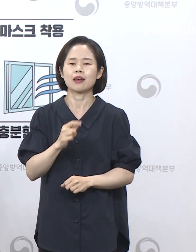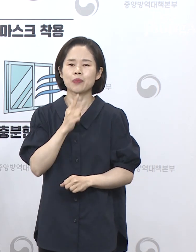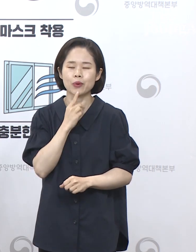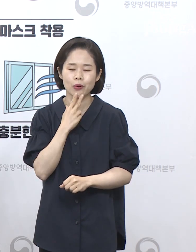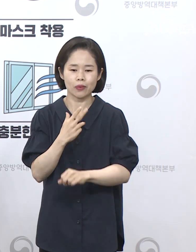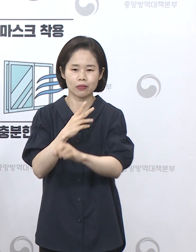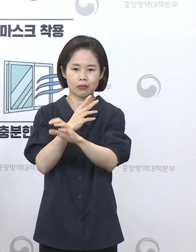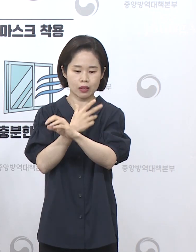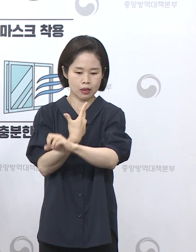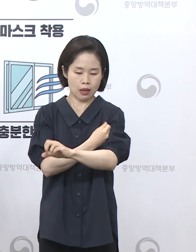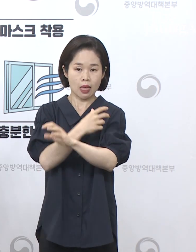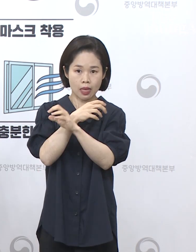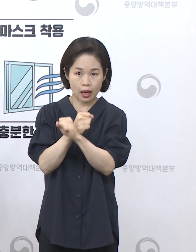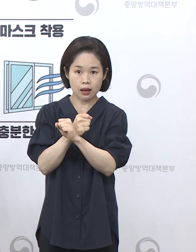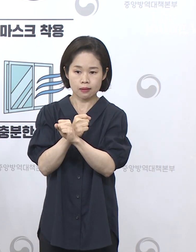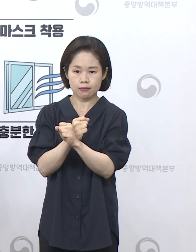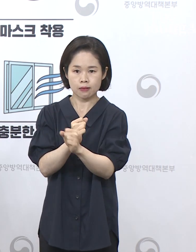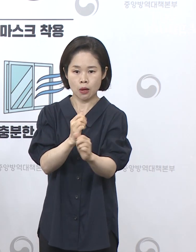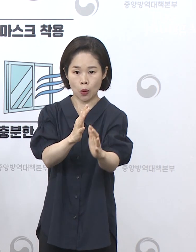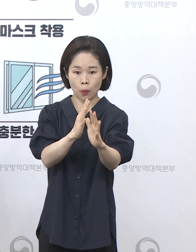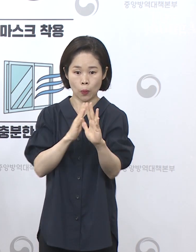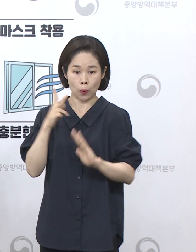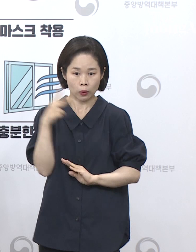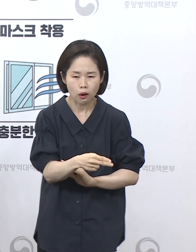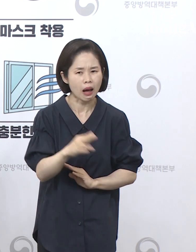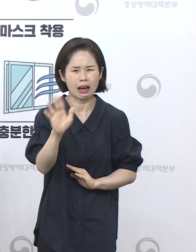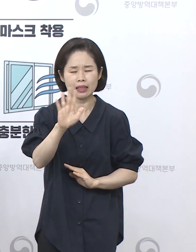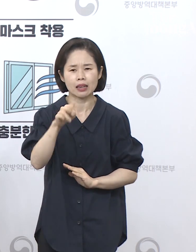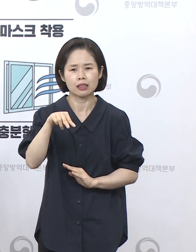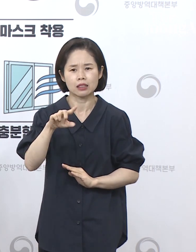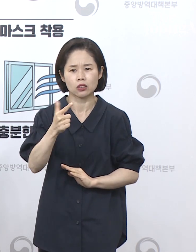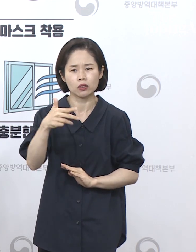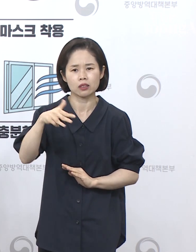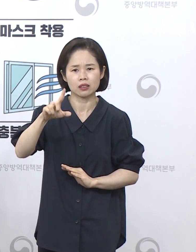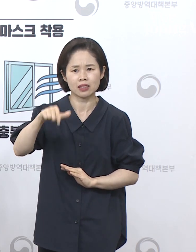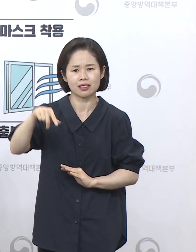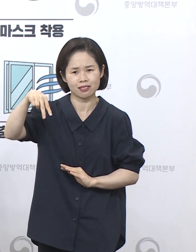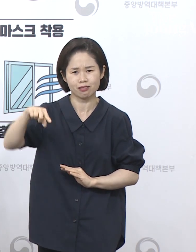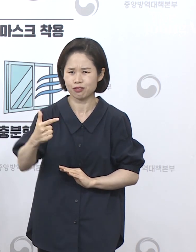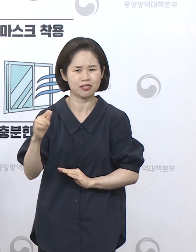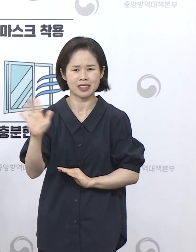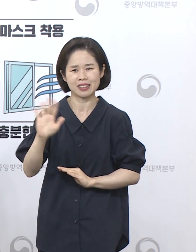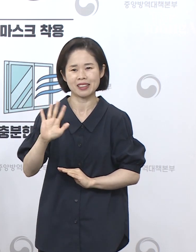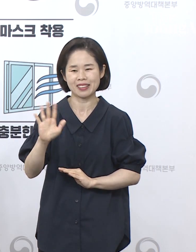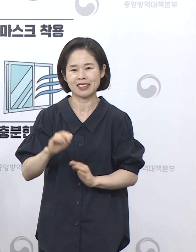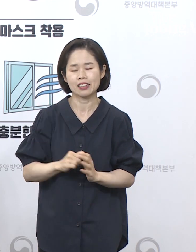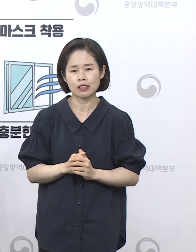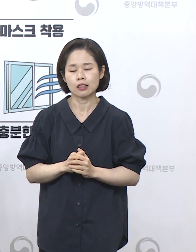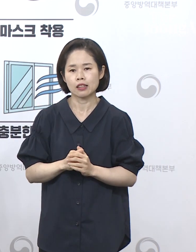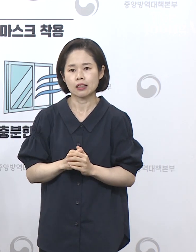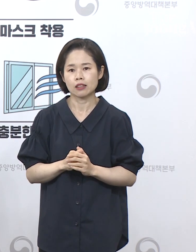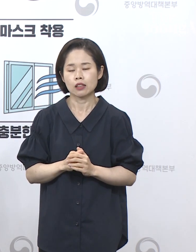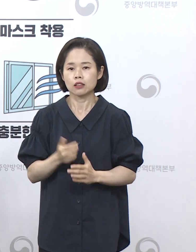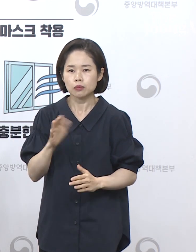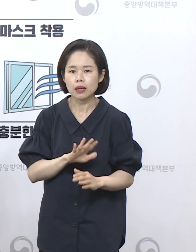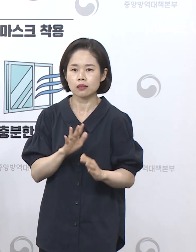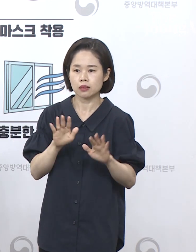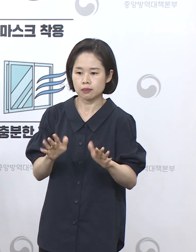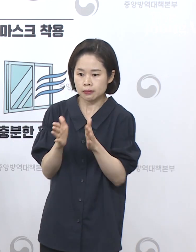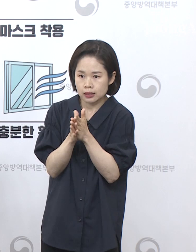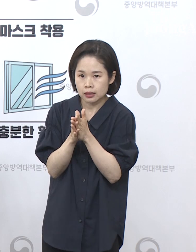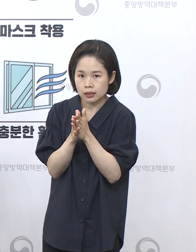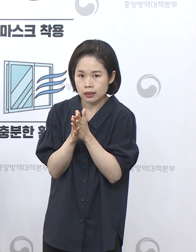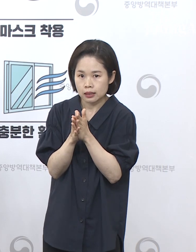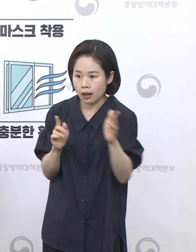아닌 상황입니다. 하지만 그 원하시는, 그러니까 두 가지 이유가 있을 것 같습니다. 하나는 이 백신